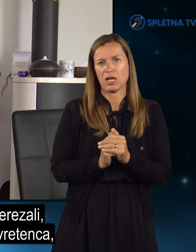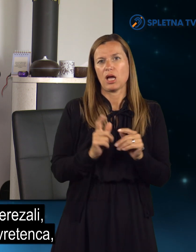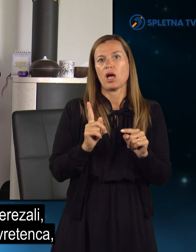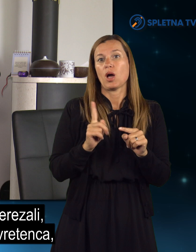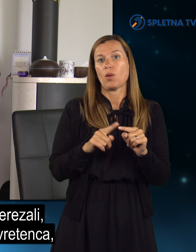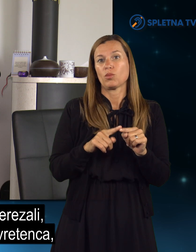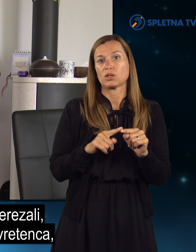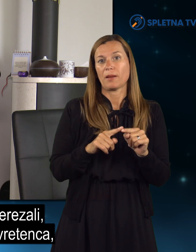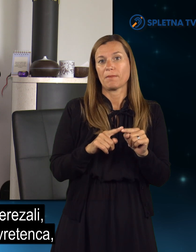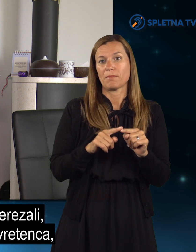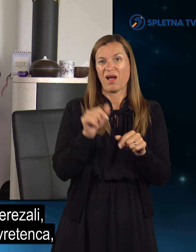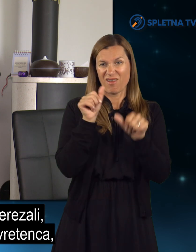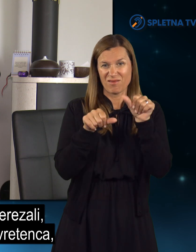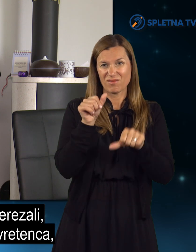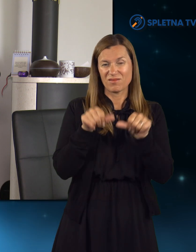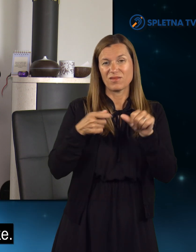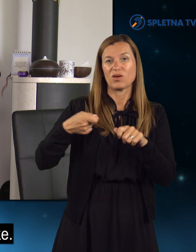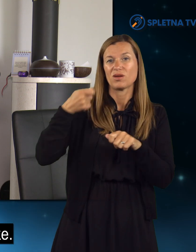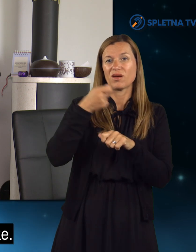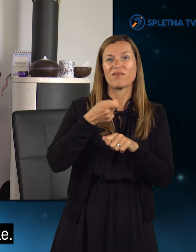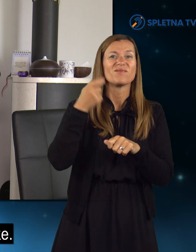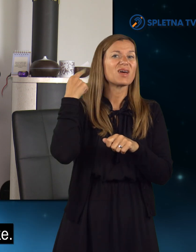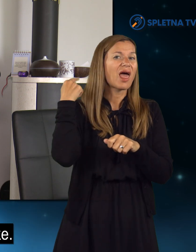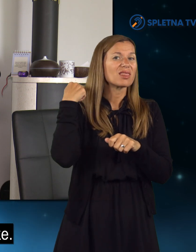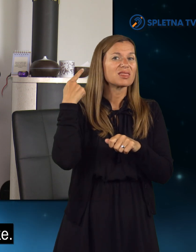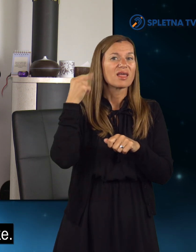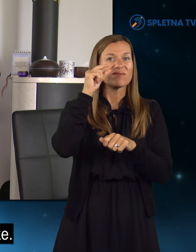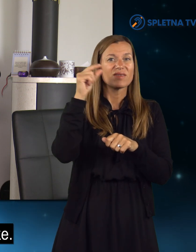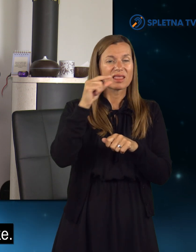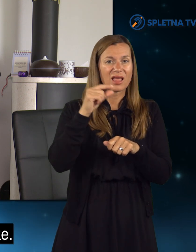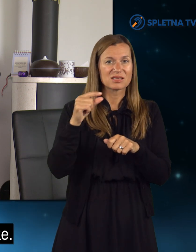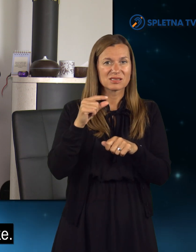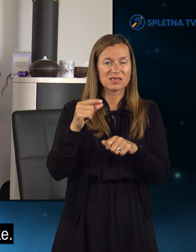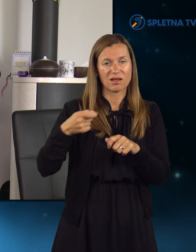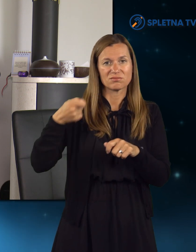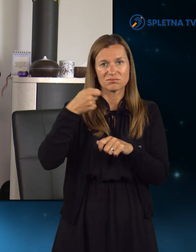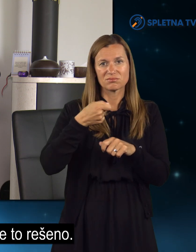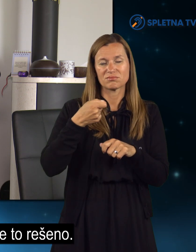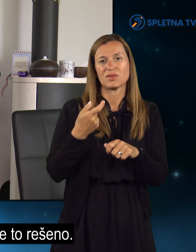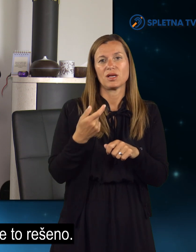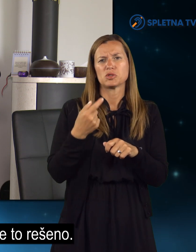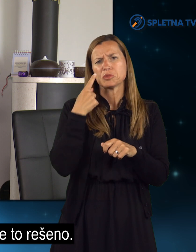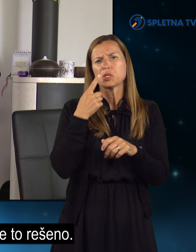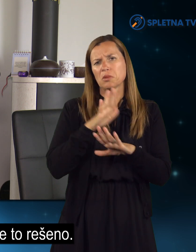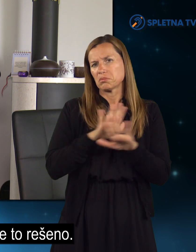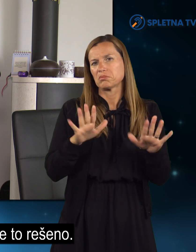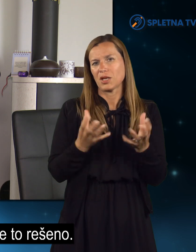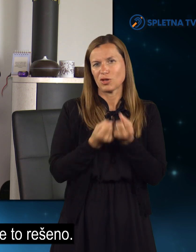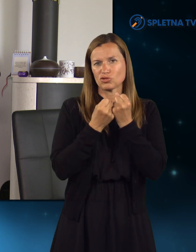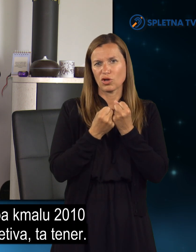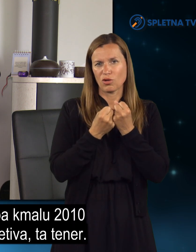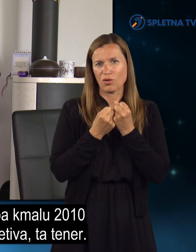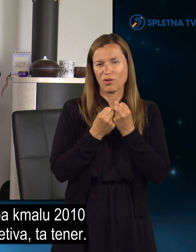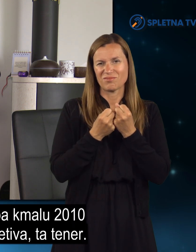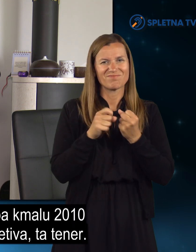Tle so mi prerezali, vstavili vratna vretenca od te implantante in smo mislili, da je to rešeno. Sam